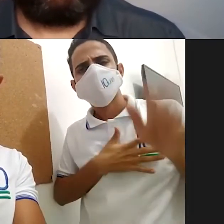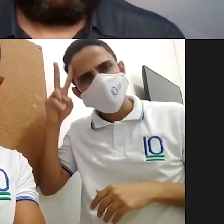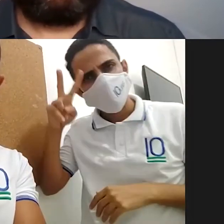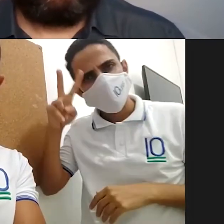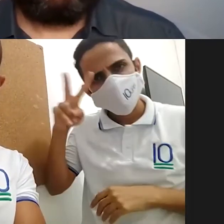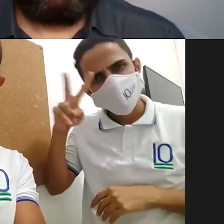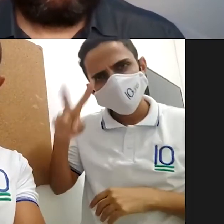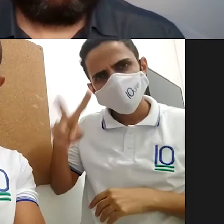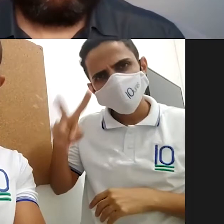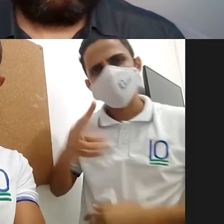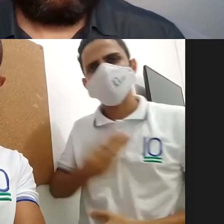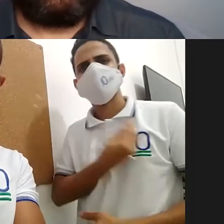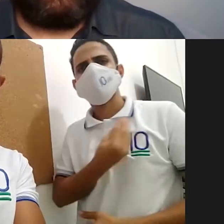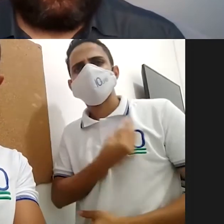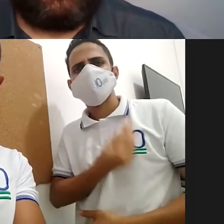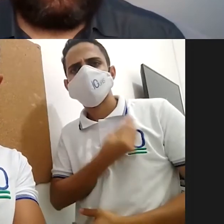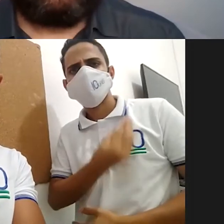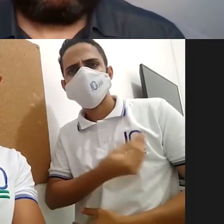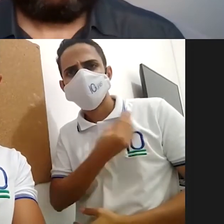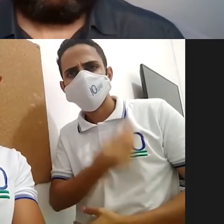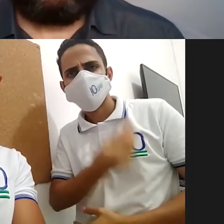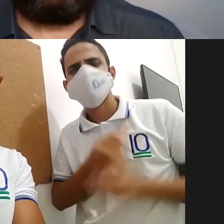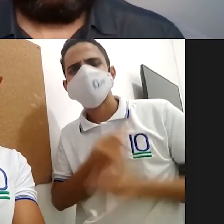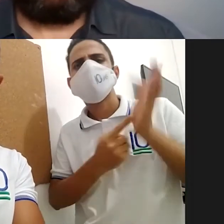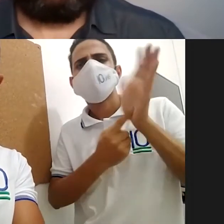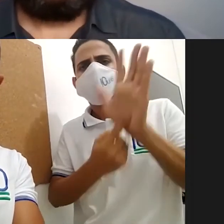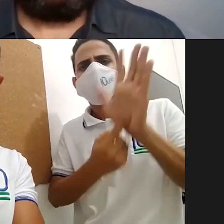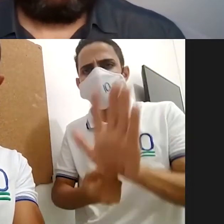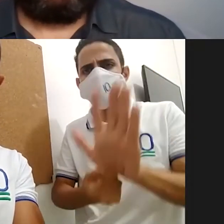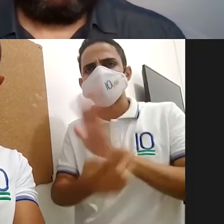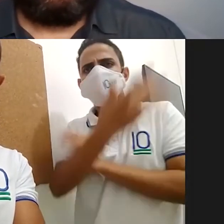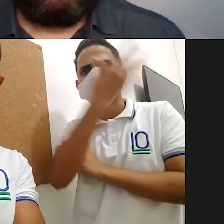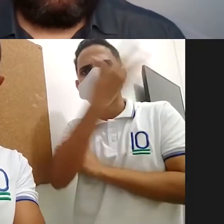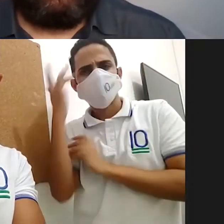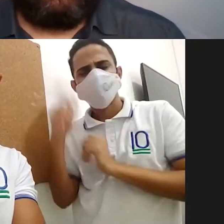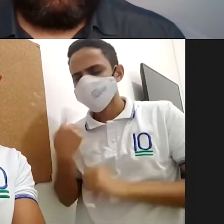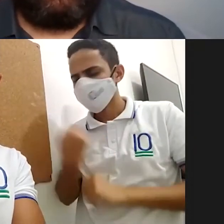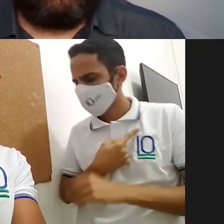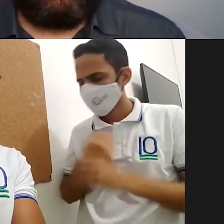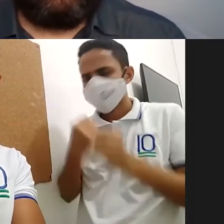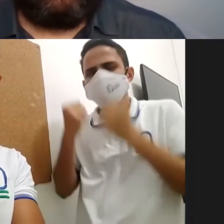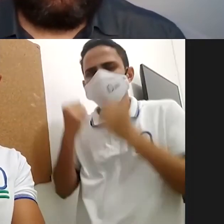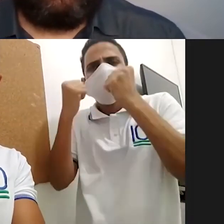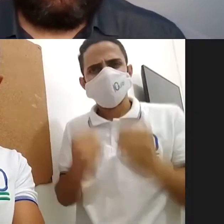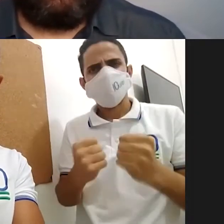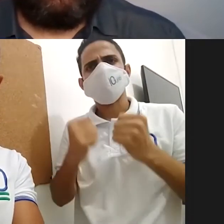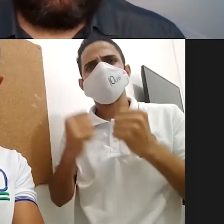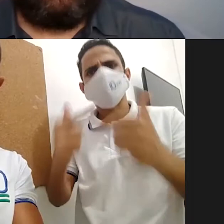pessoas que a gente pode junto fazer muito mais, que é um pouquinho